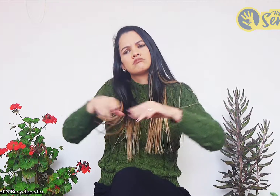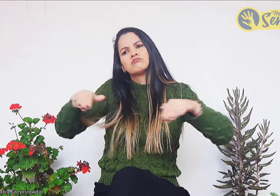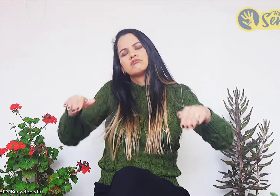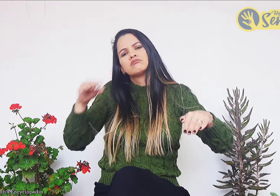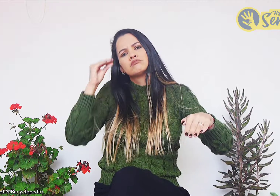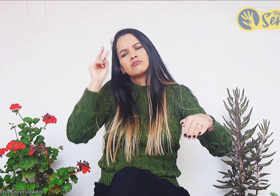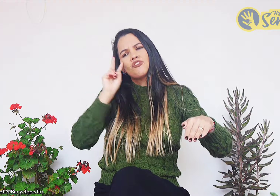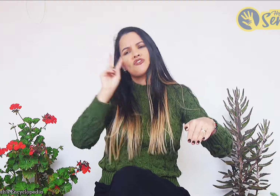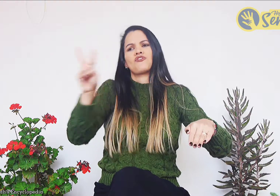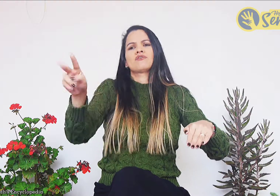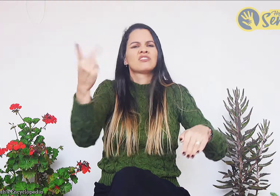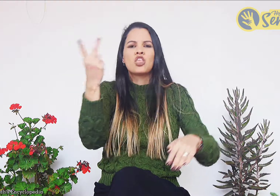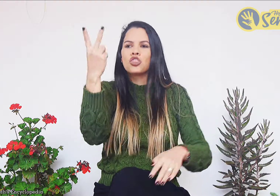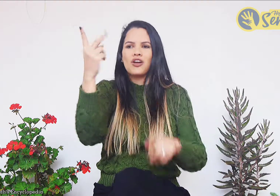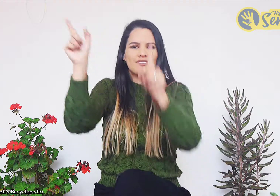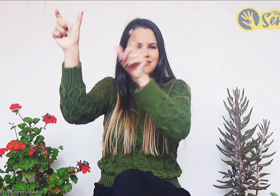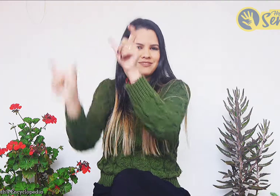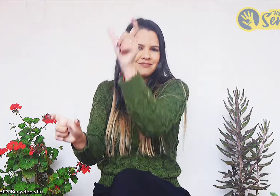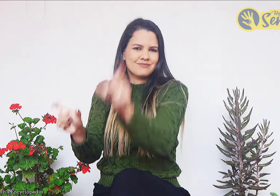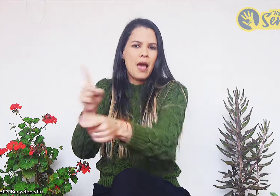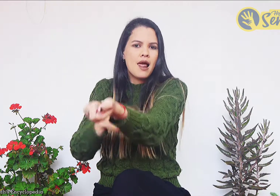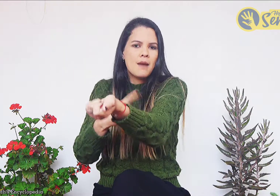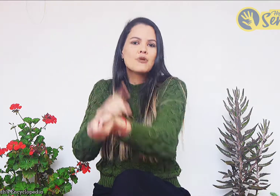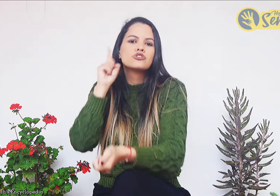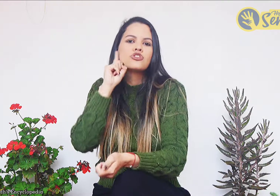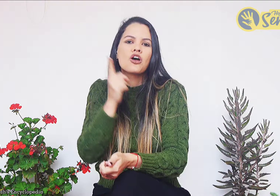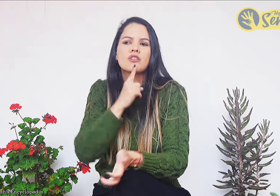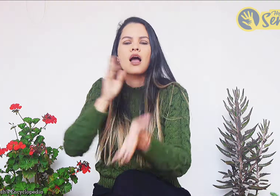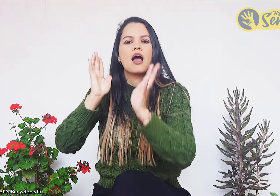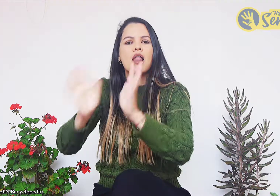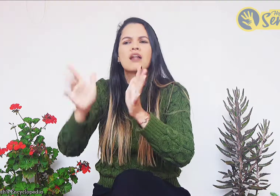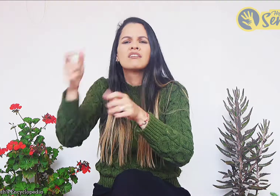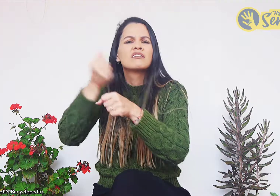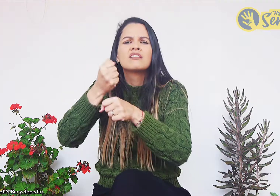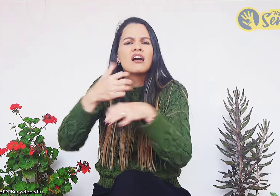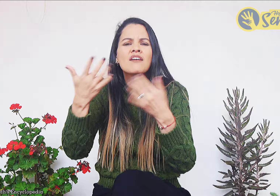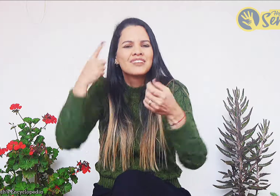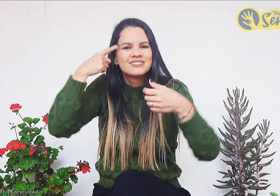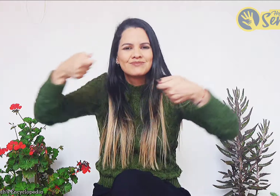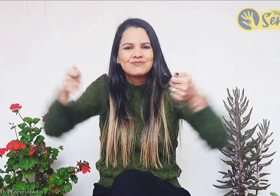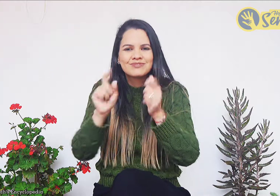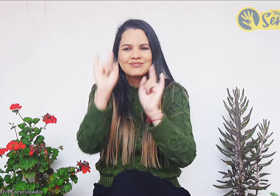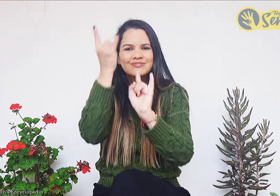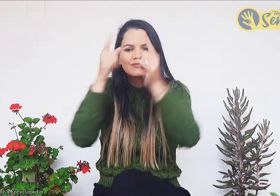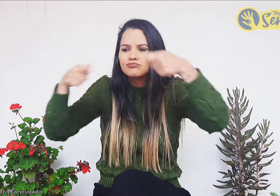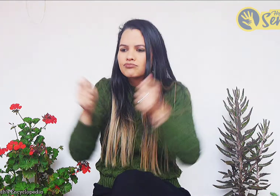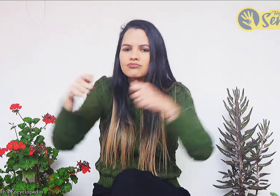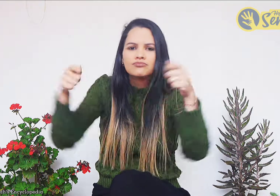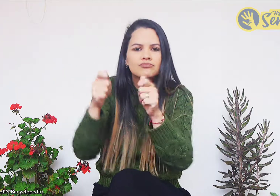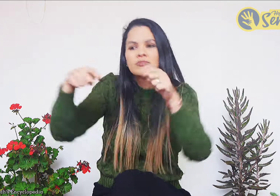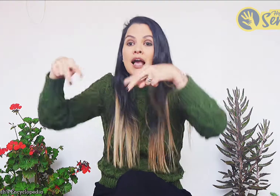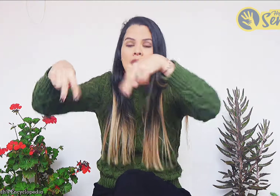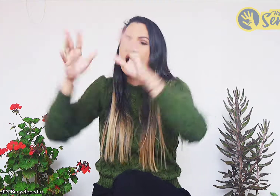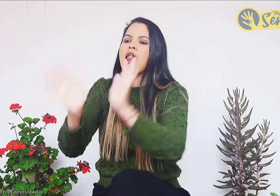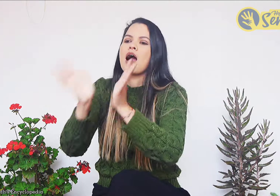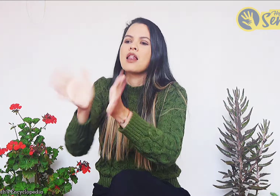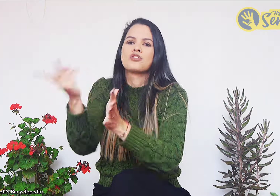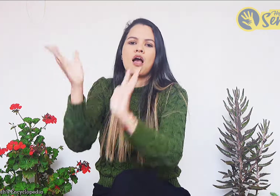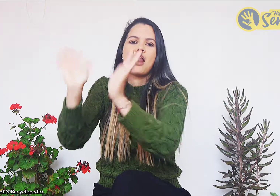estaba en su trono y observó a dos personas sordas, dos hermanos sordos que trabajaban como jardineros en el palacio. Ellos estaban